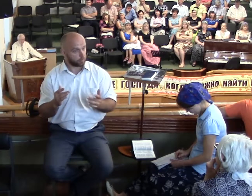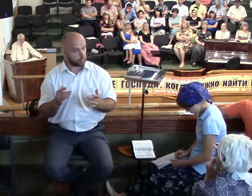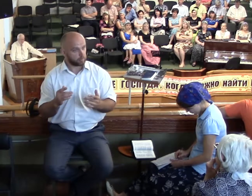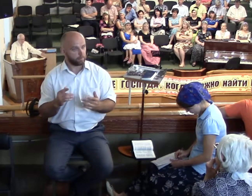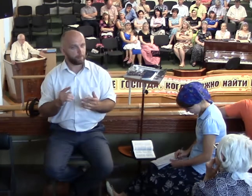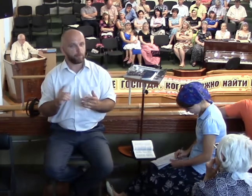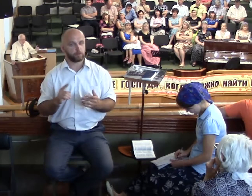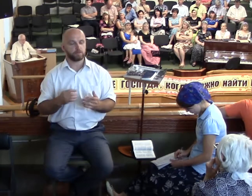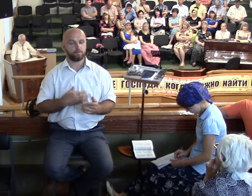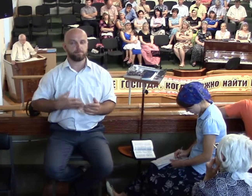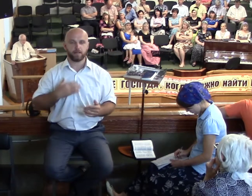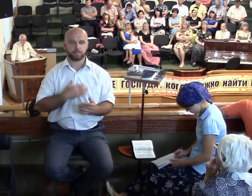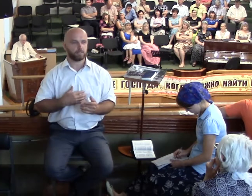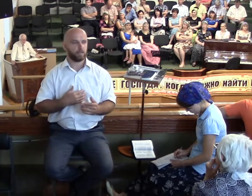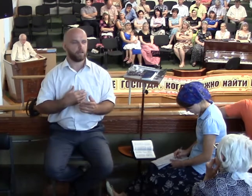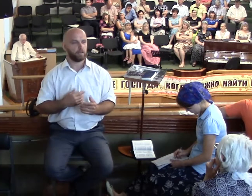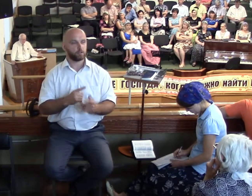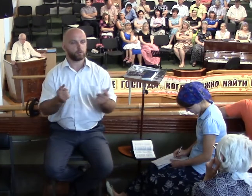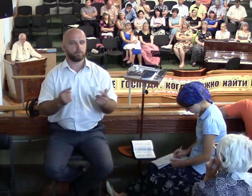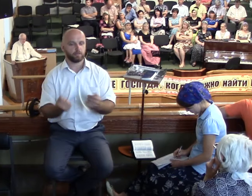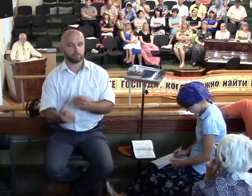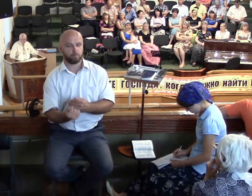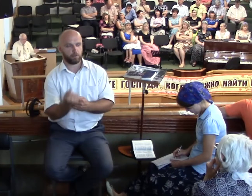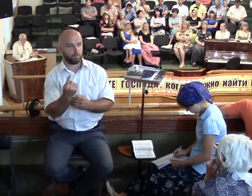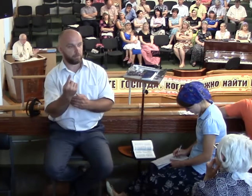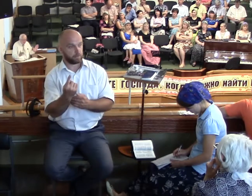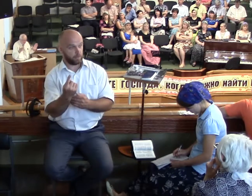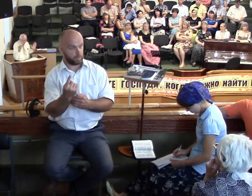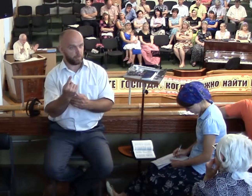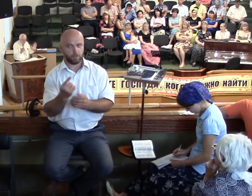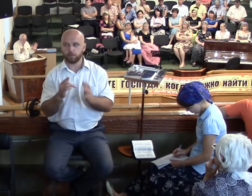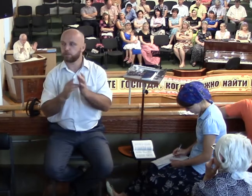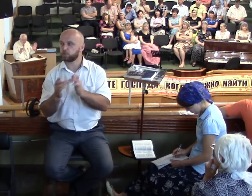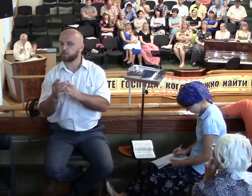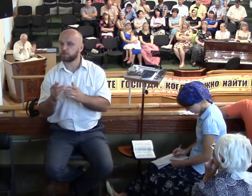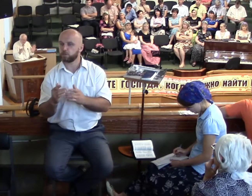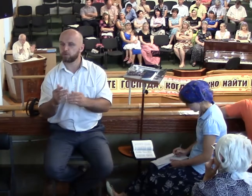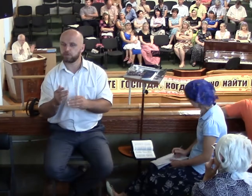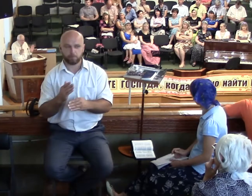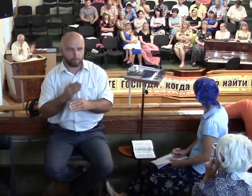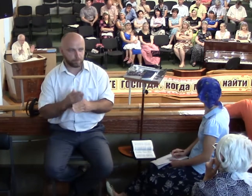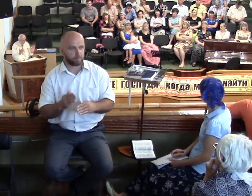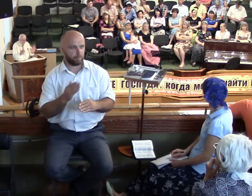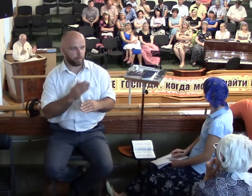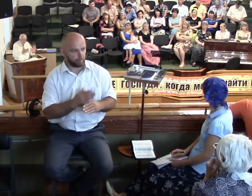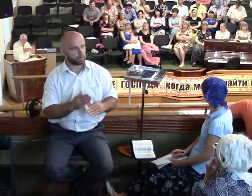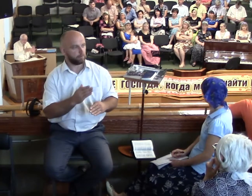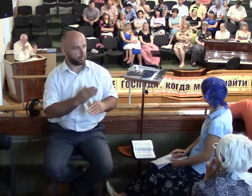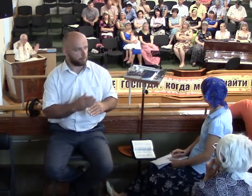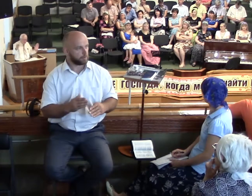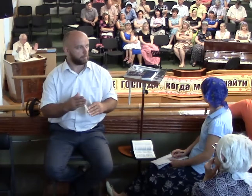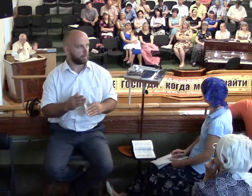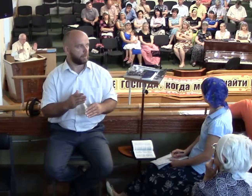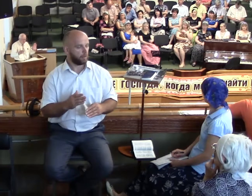Христос. В нас должен изобразиться Христос. Мы теперь в процессе. Друзья, это